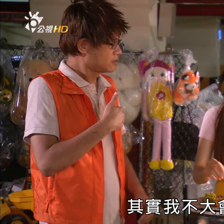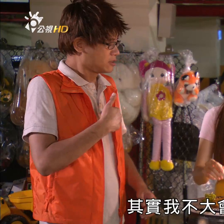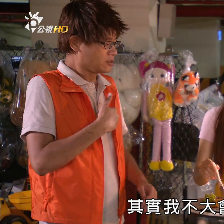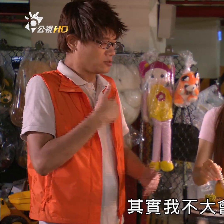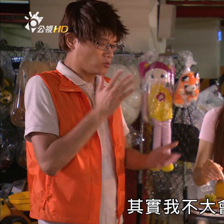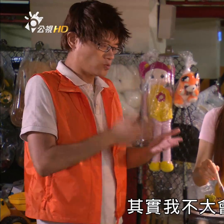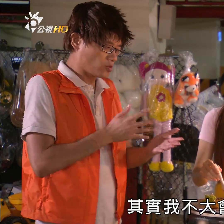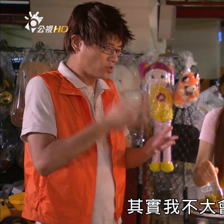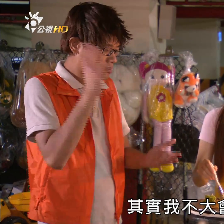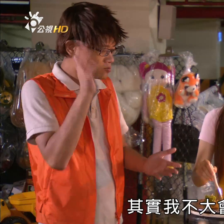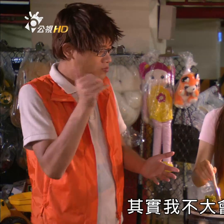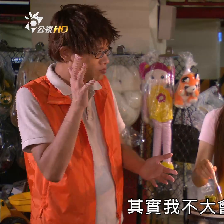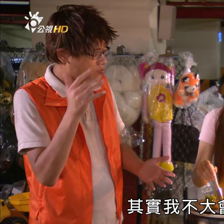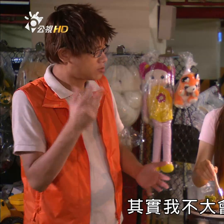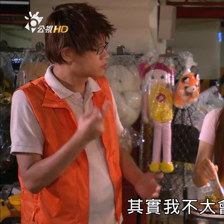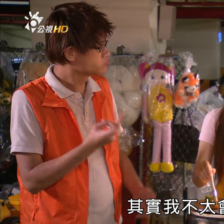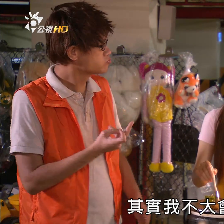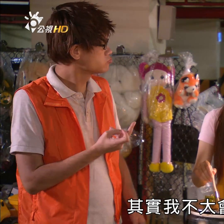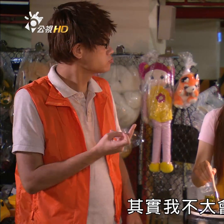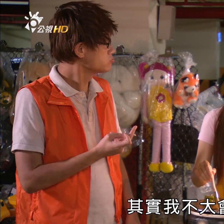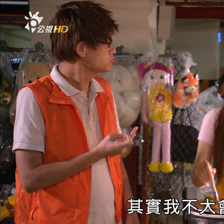其实我不大会讲话。